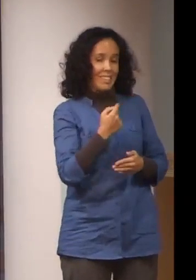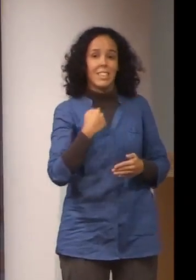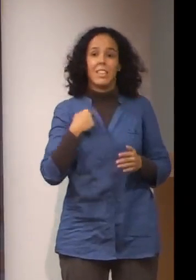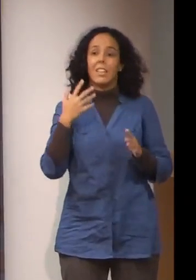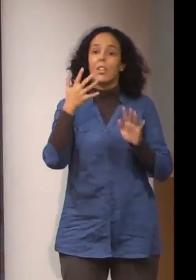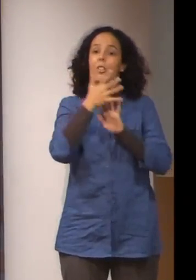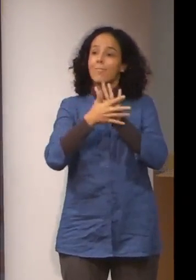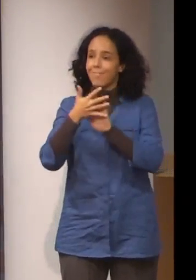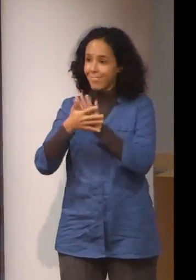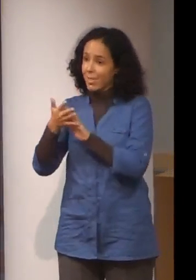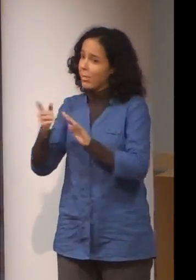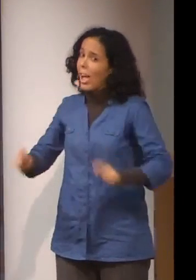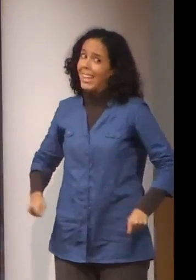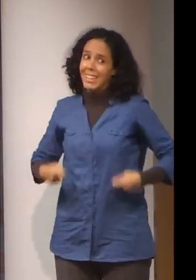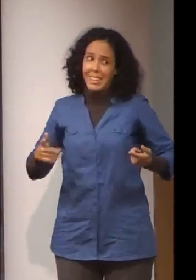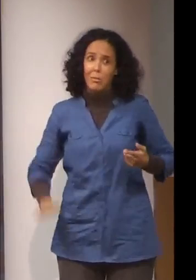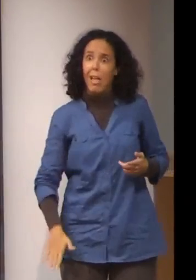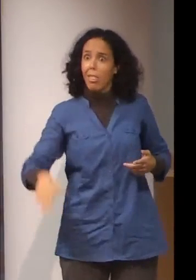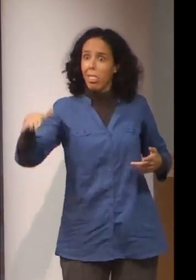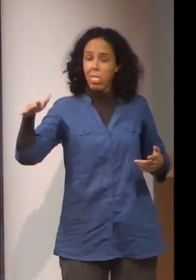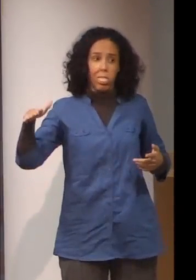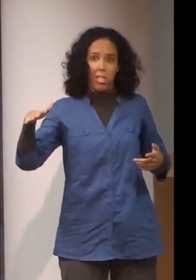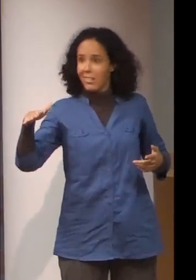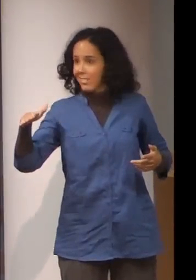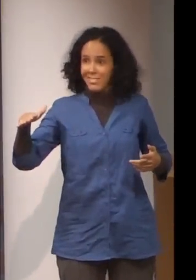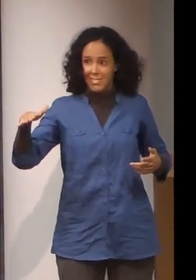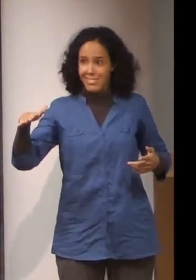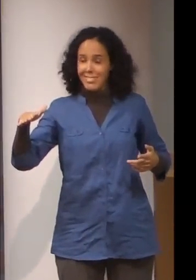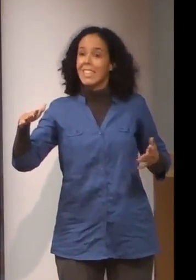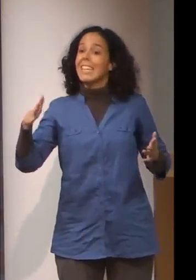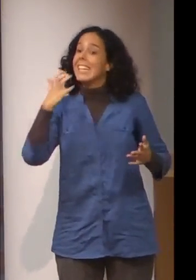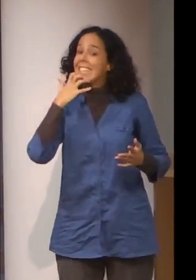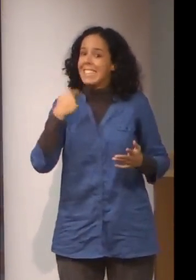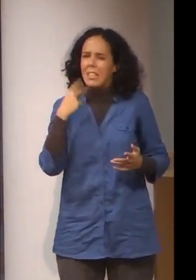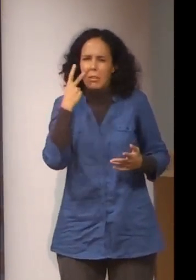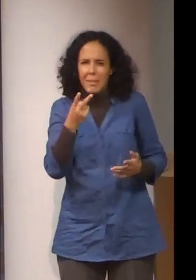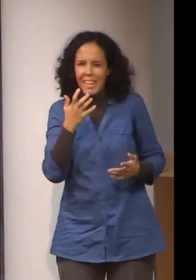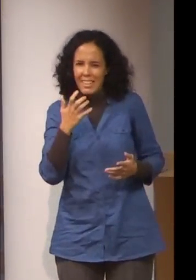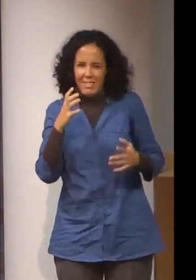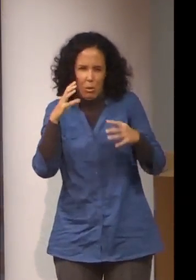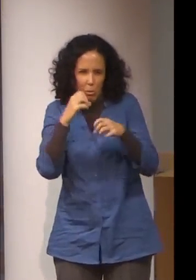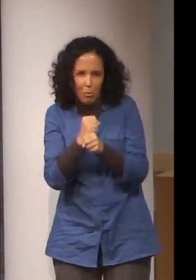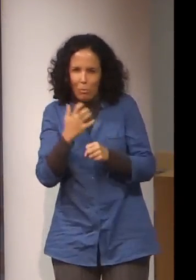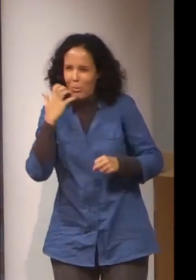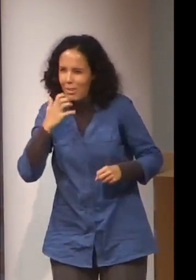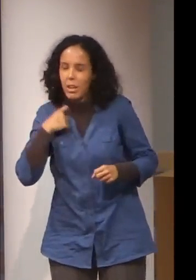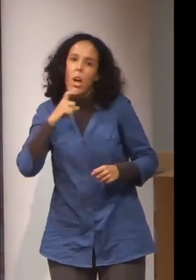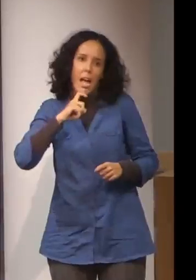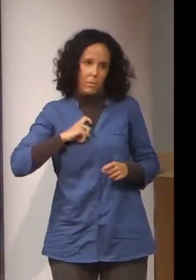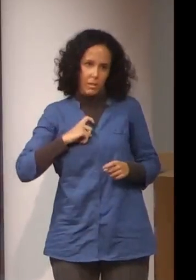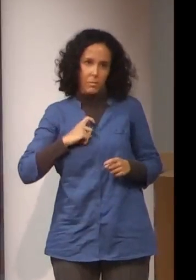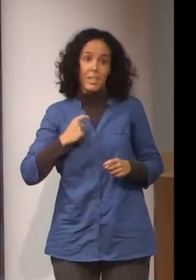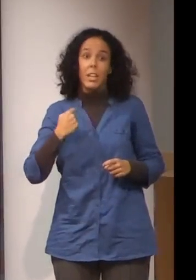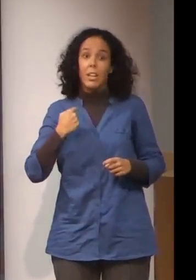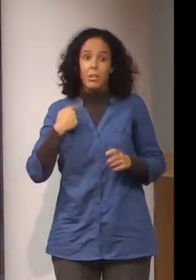Gracias. Buenos días. Voy a usar la lengua de signos, aunque no es mi lengua natural. Si veis que no